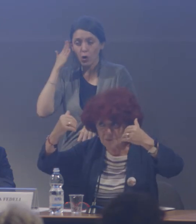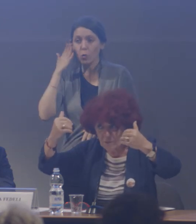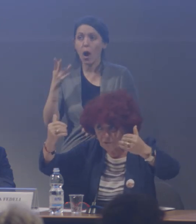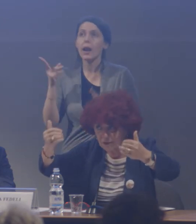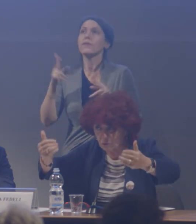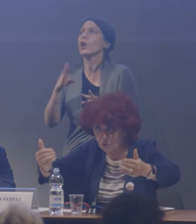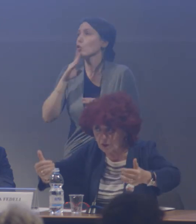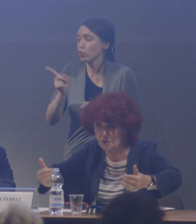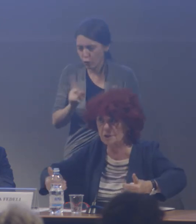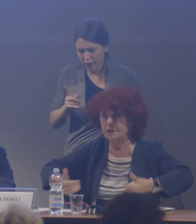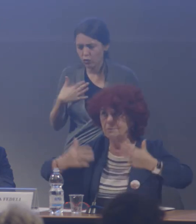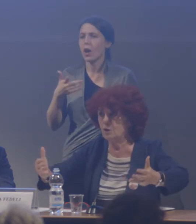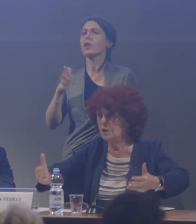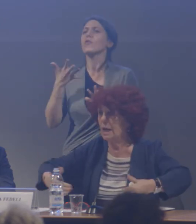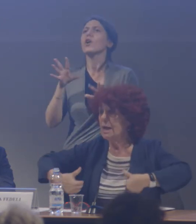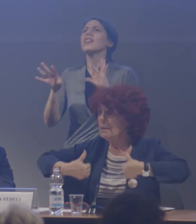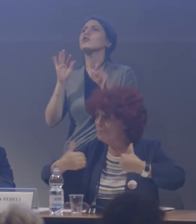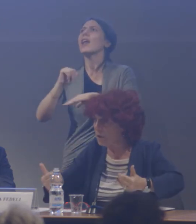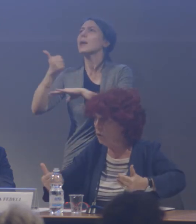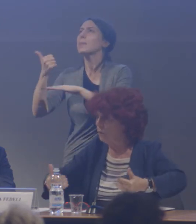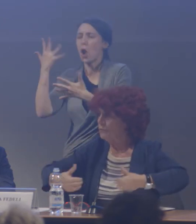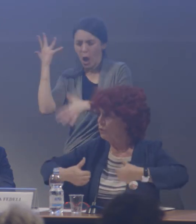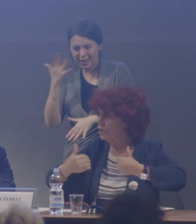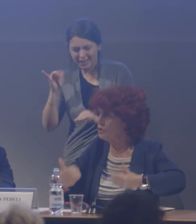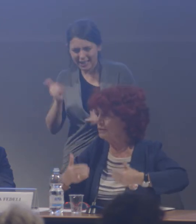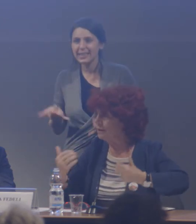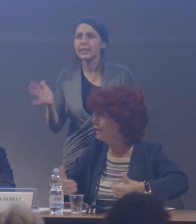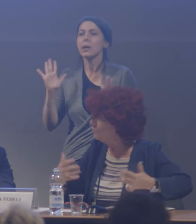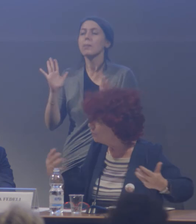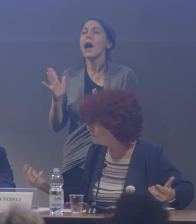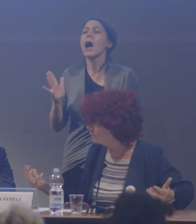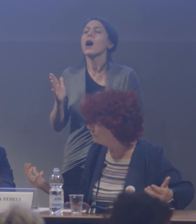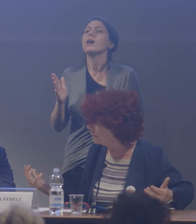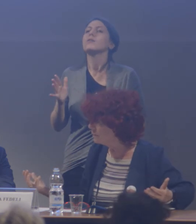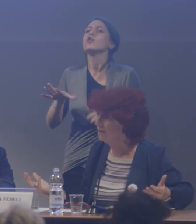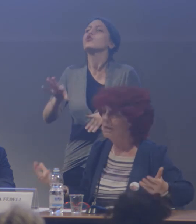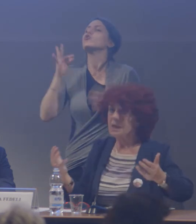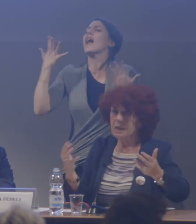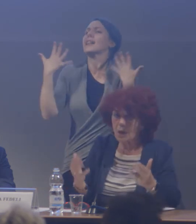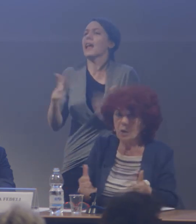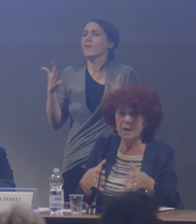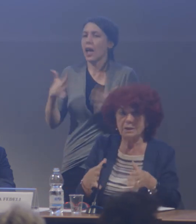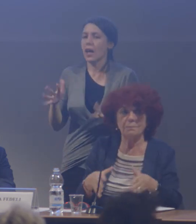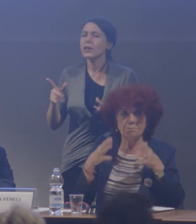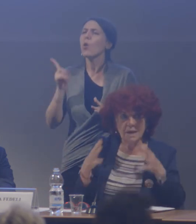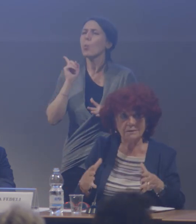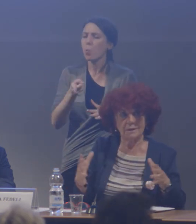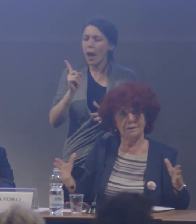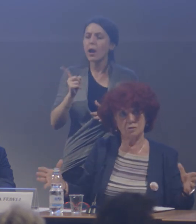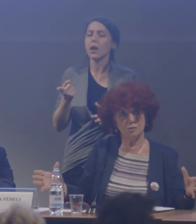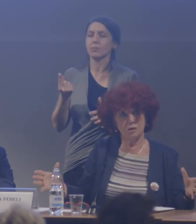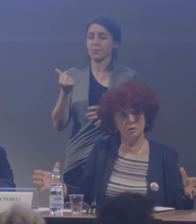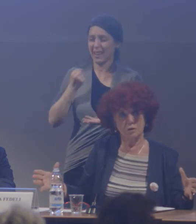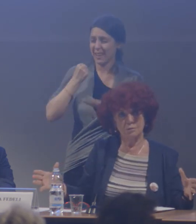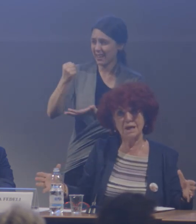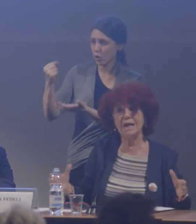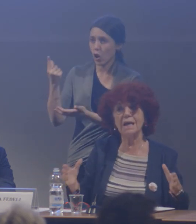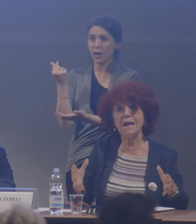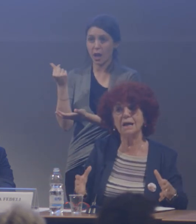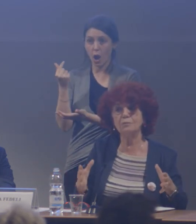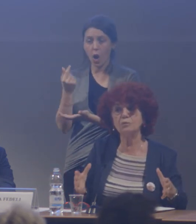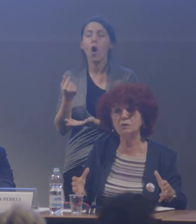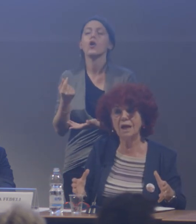non abbiamo fatto tutte le scelte di priorità, però una scelta di campo è stata fatta, che è quella di mettere risorse